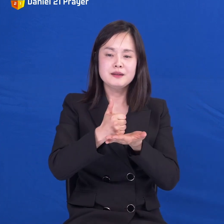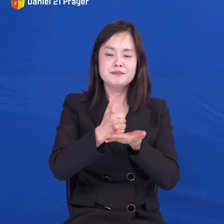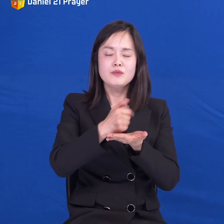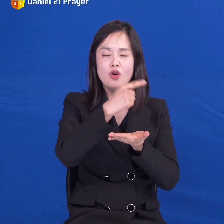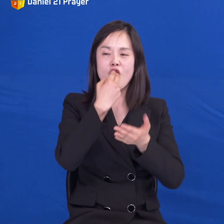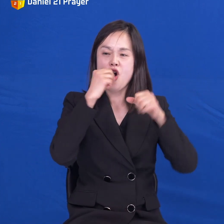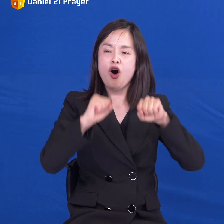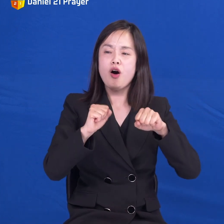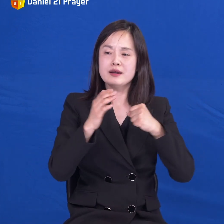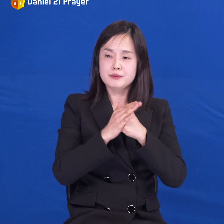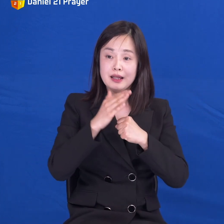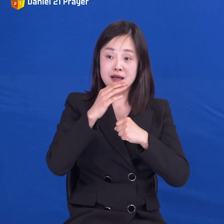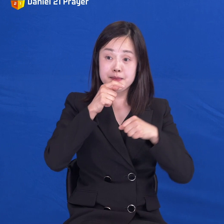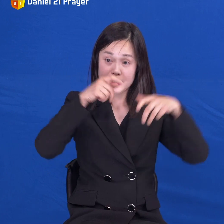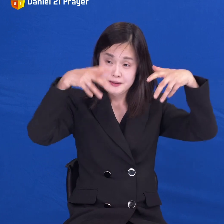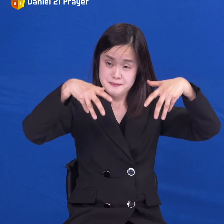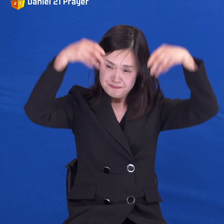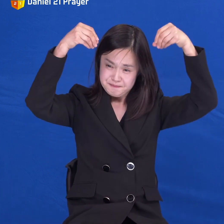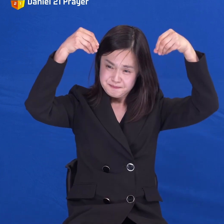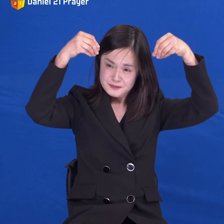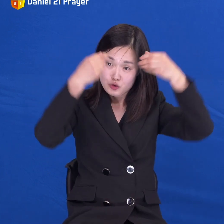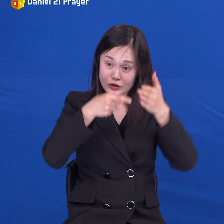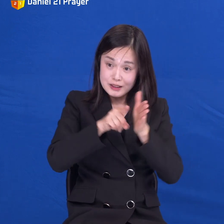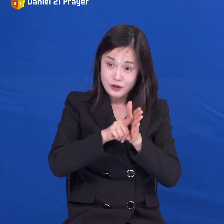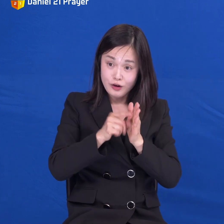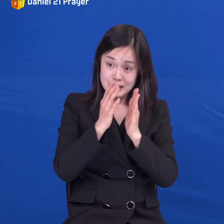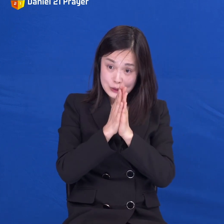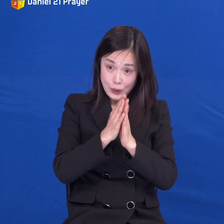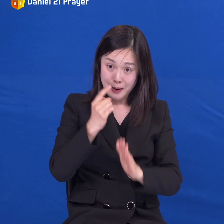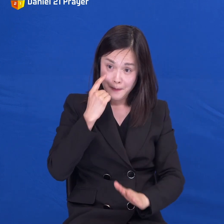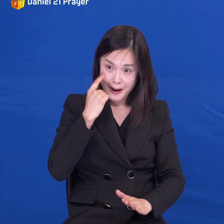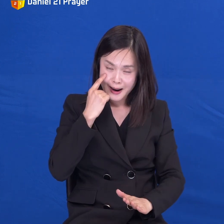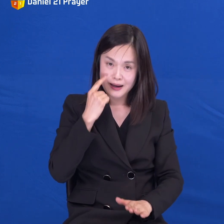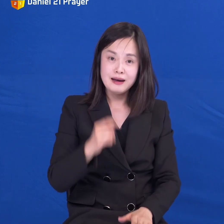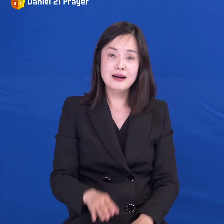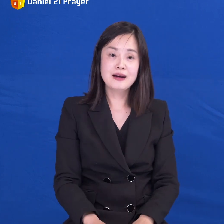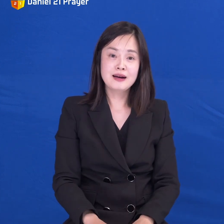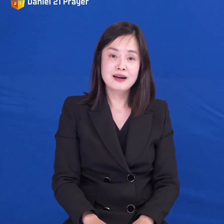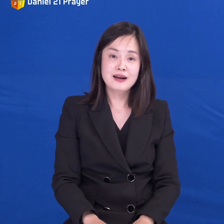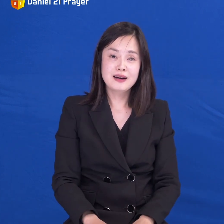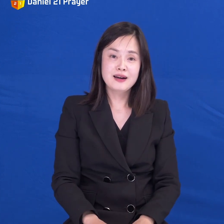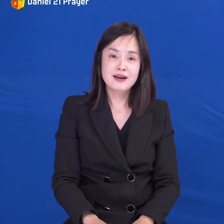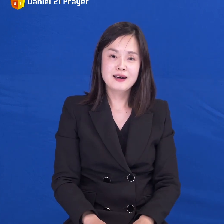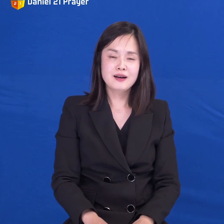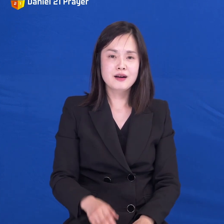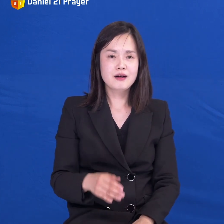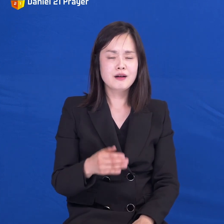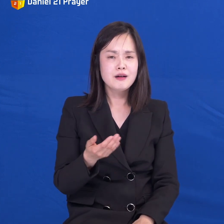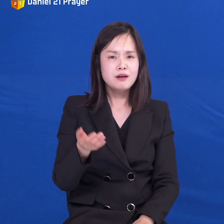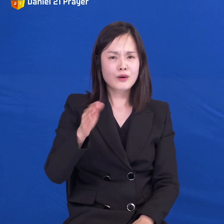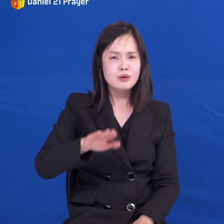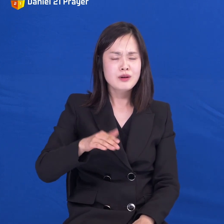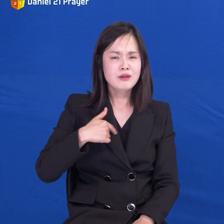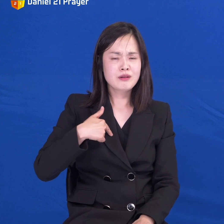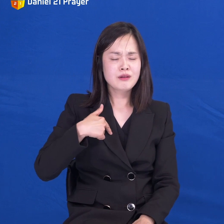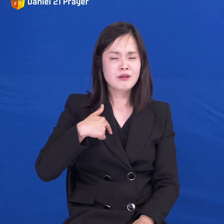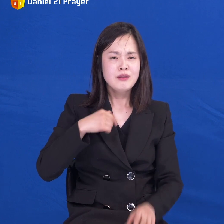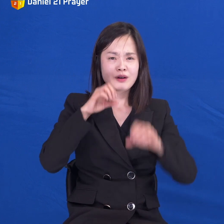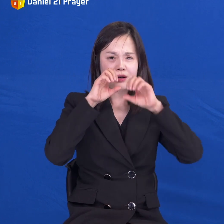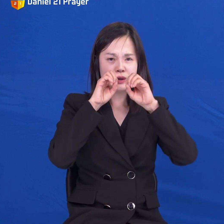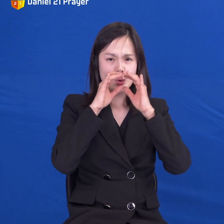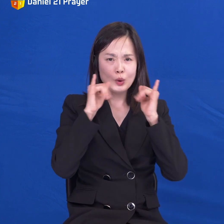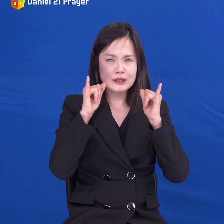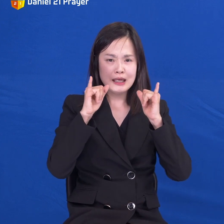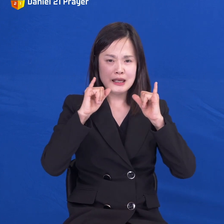그리고 기도했어요. 비 멈춥니다. 근데 여러분, 내 체면이 말이 아닙니다. 더